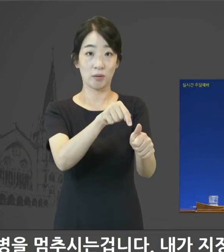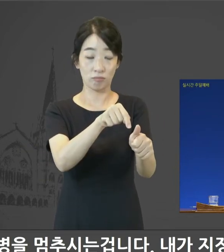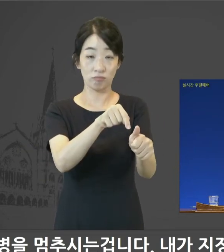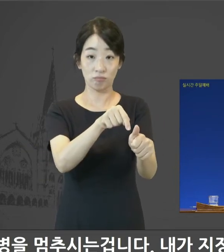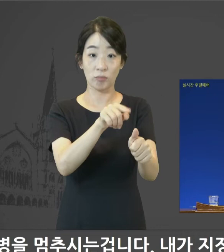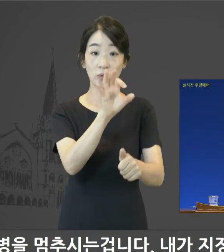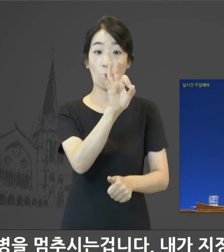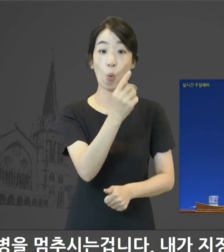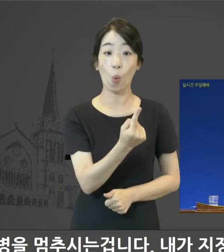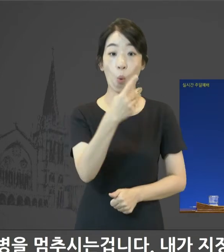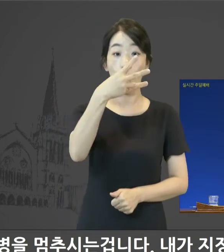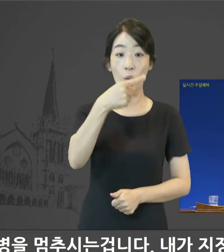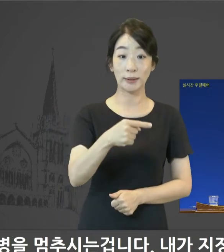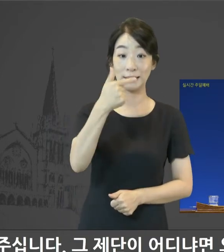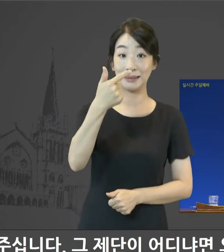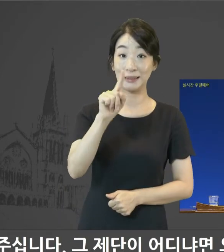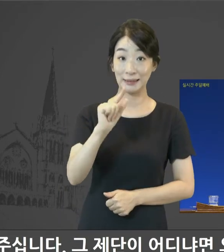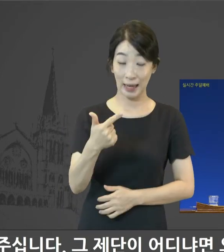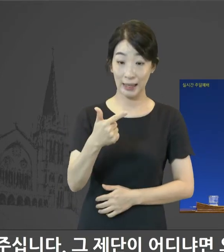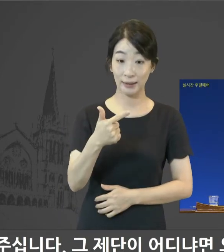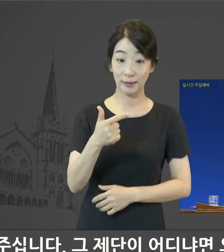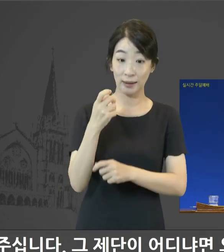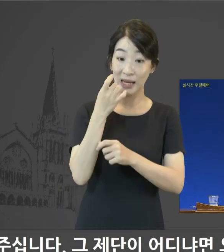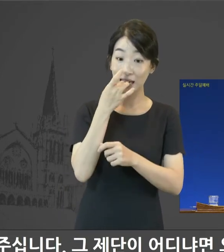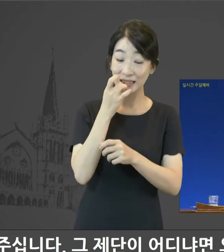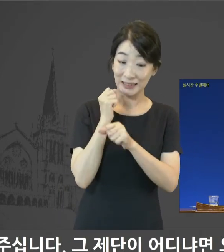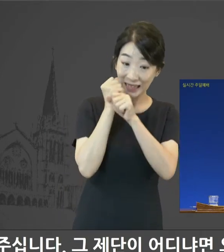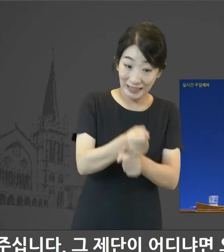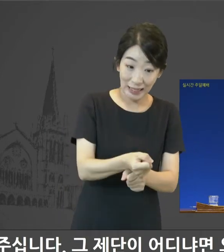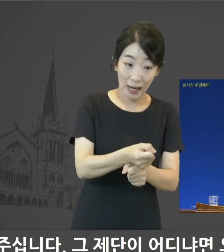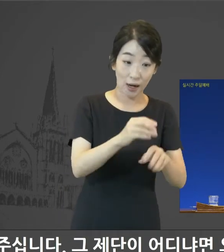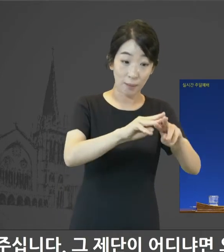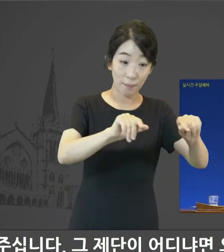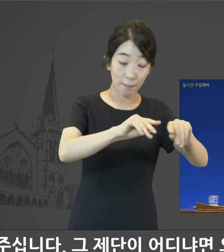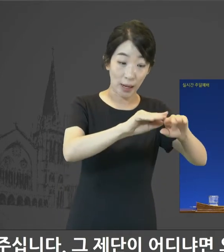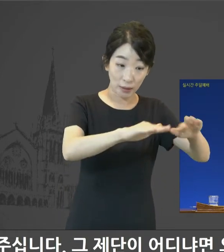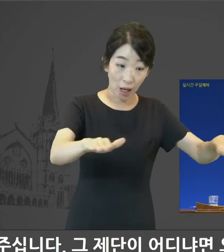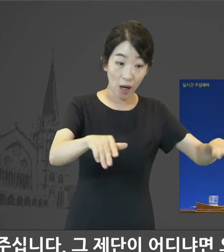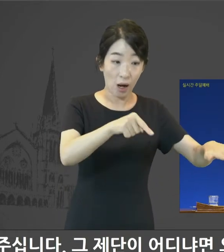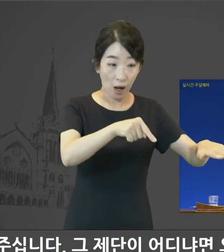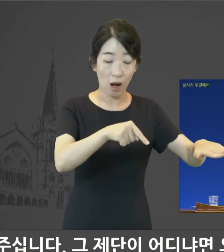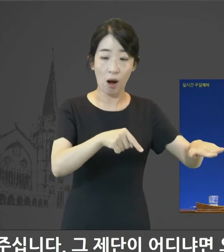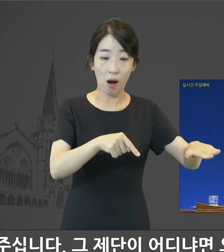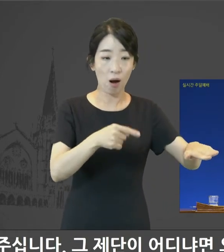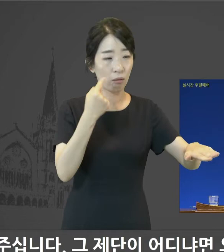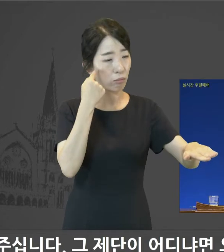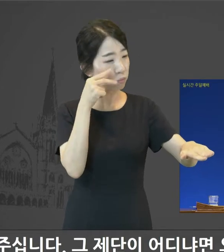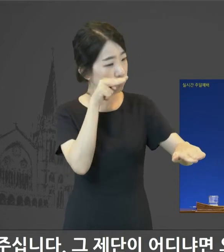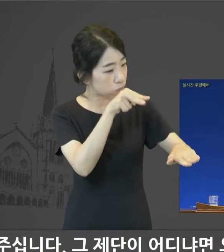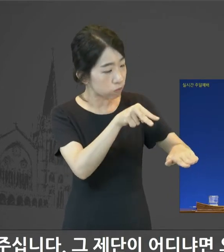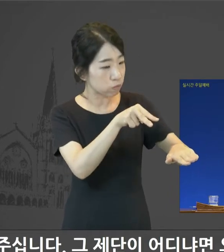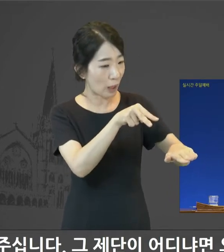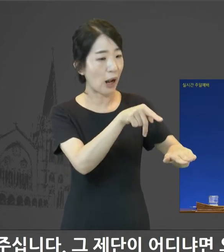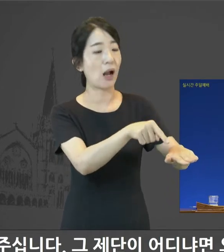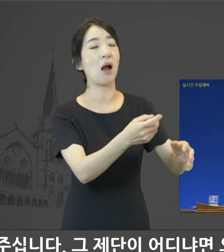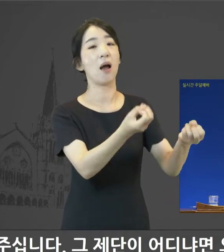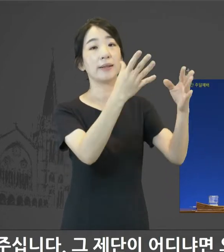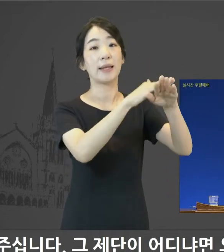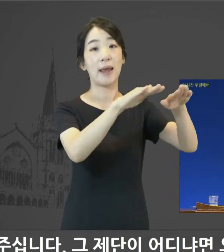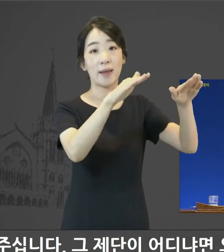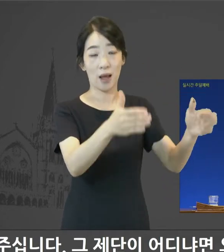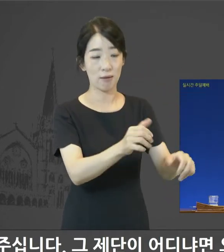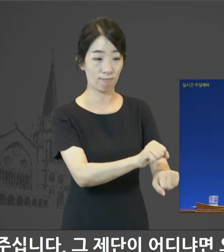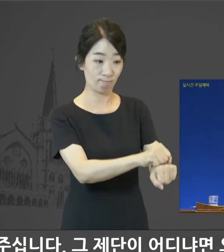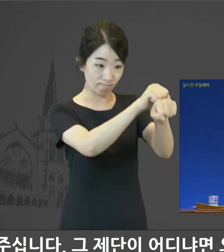않아요. 그런 것들은. 오르난의 타작마당이 이제 다윗의 눈에 들어오는 겁니다. 제단 쌓을